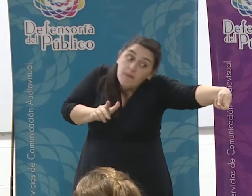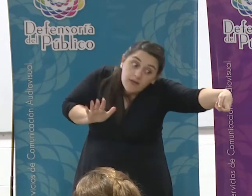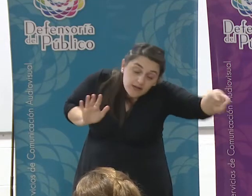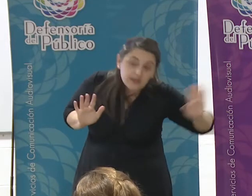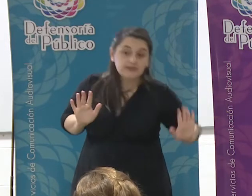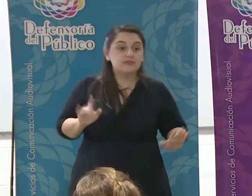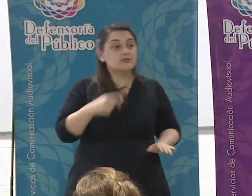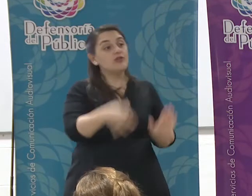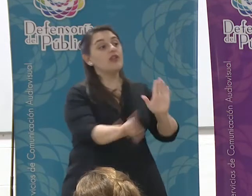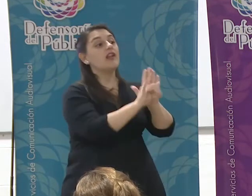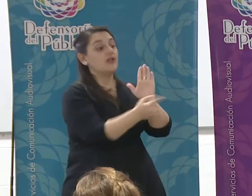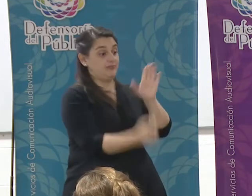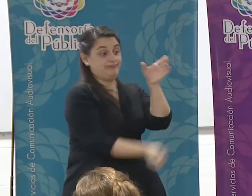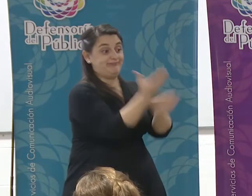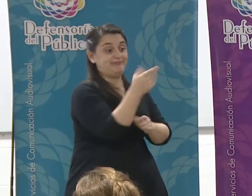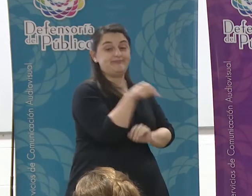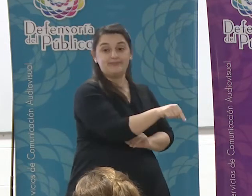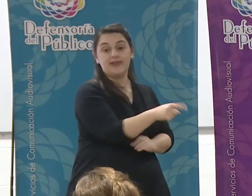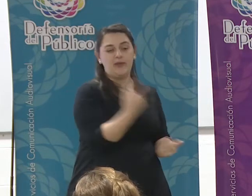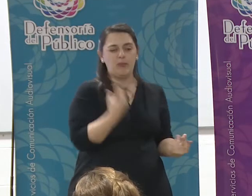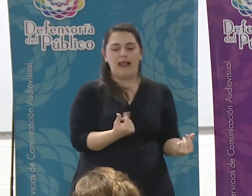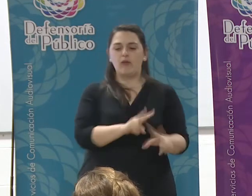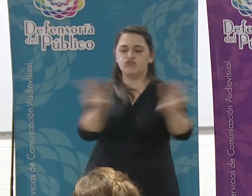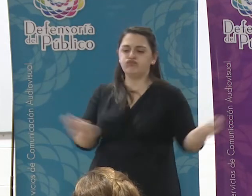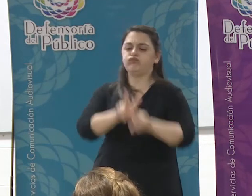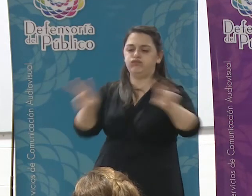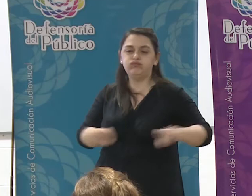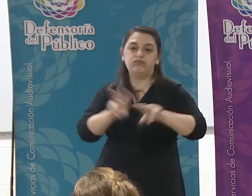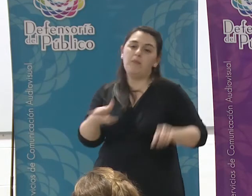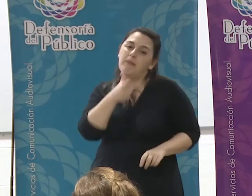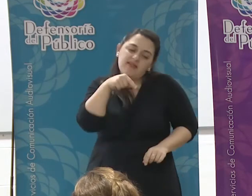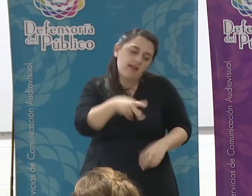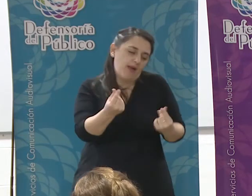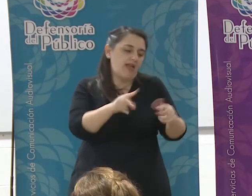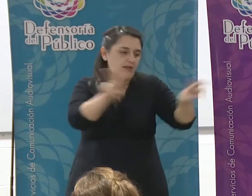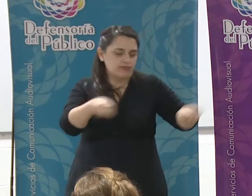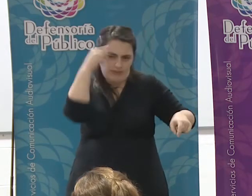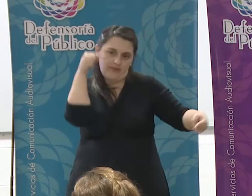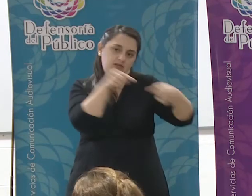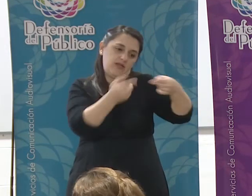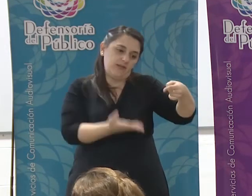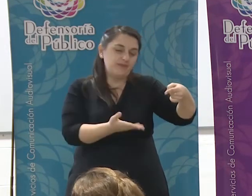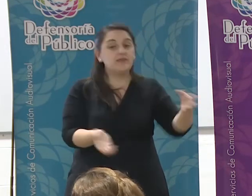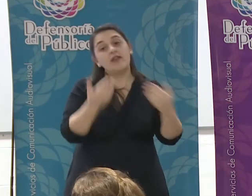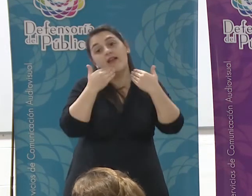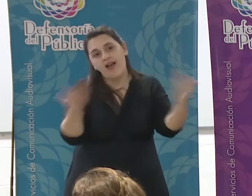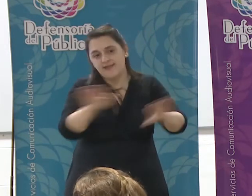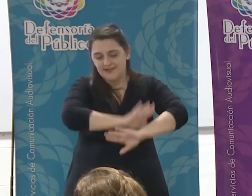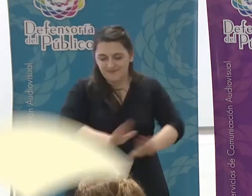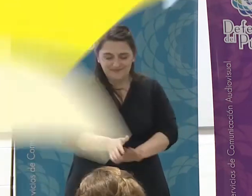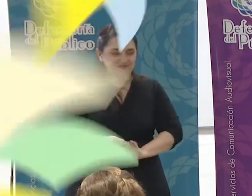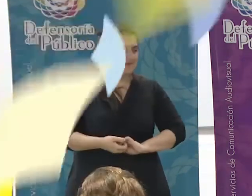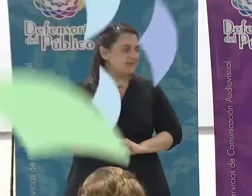crea la ordenanza y podés salir a, digamos, a recaudar. Para mí tiene un fin recaudatorio. Así que le agradezco a todos. Muchísimas gracias.